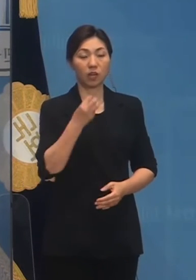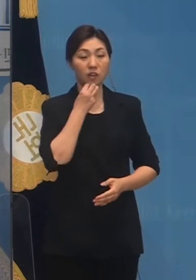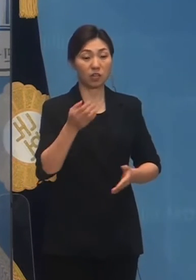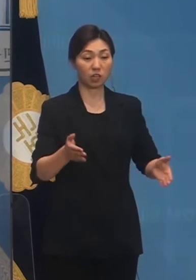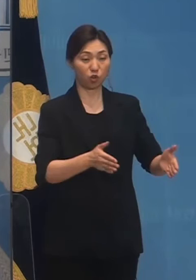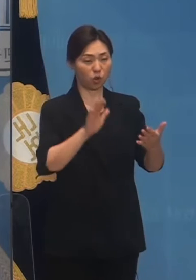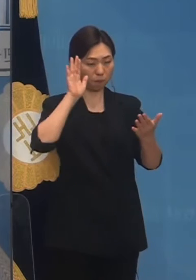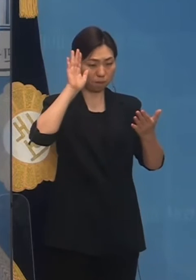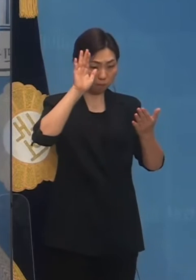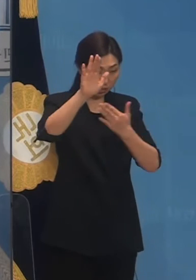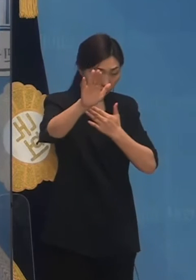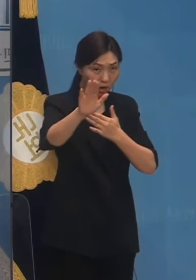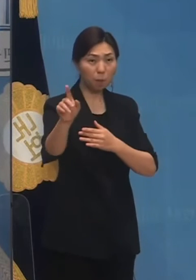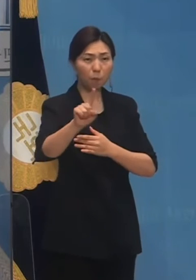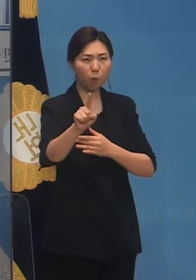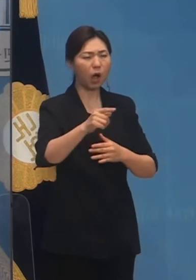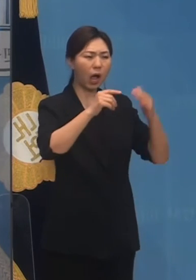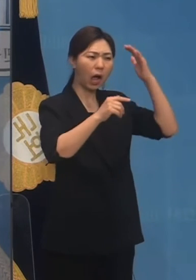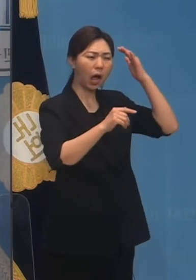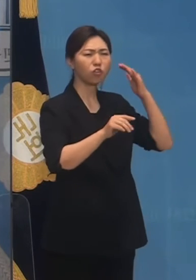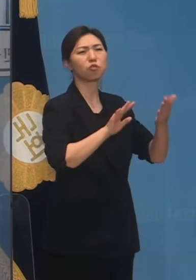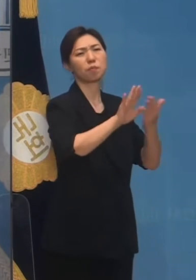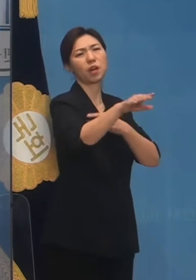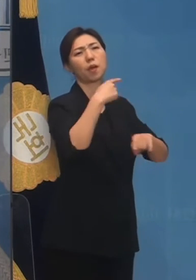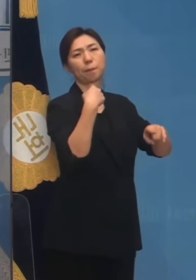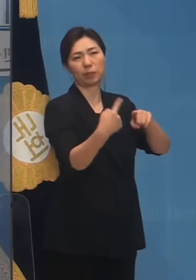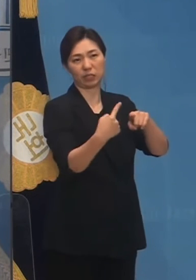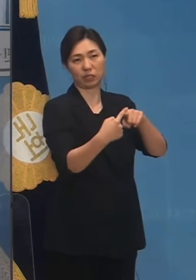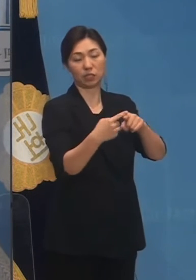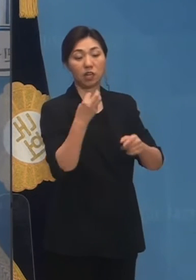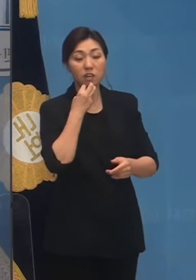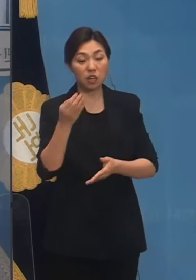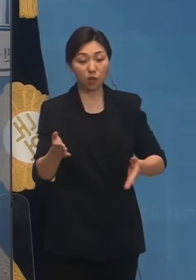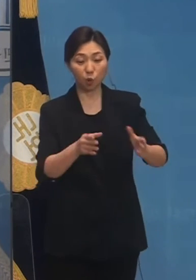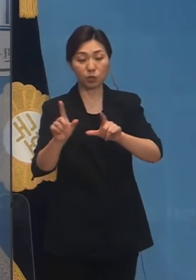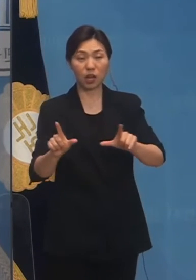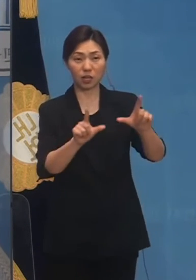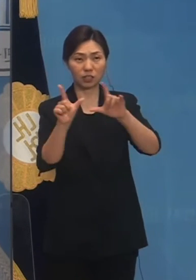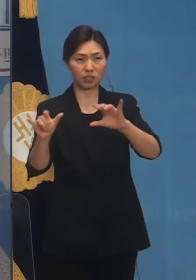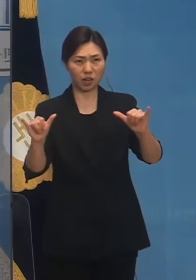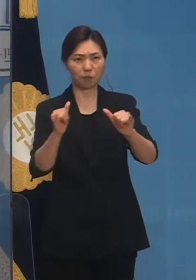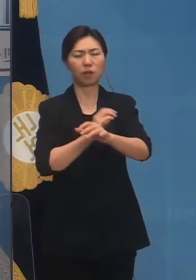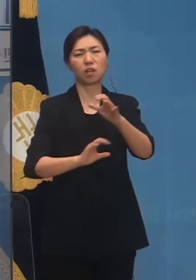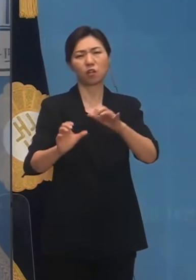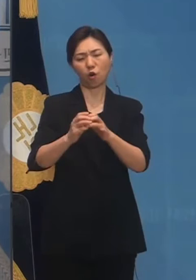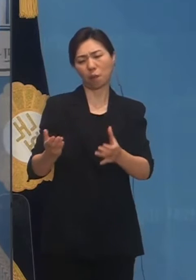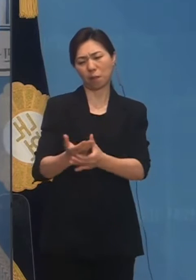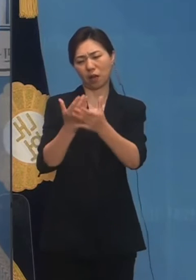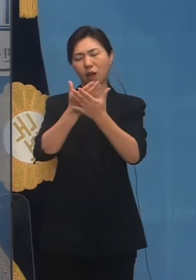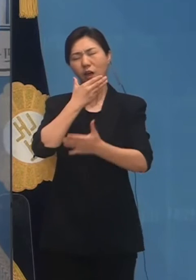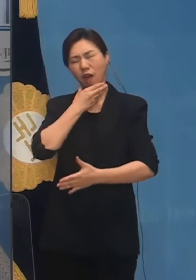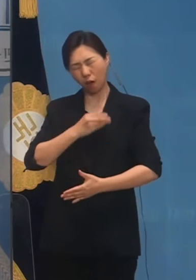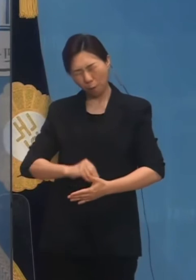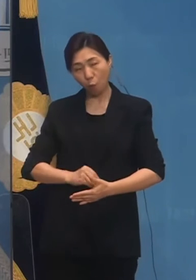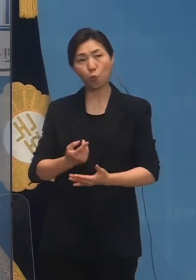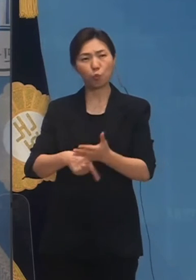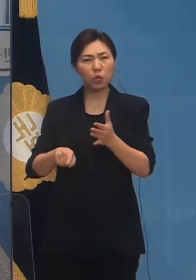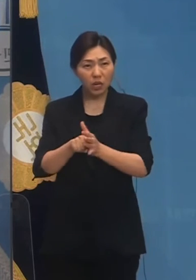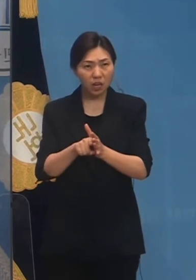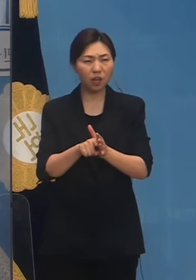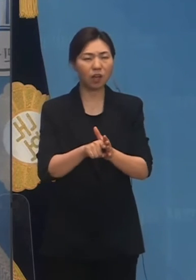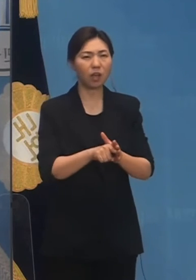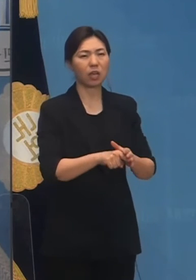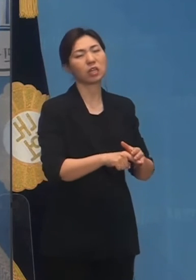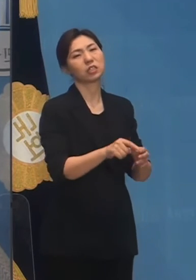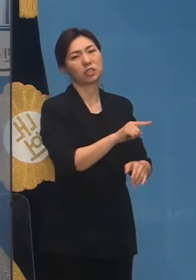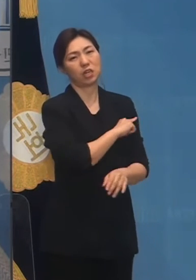경기도의 미래가 대한민국의 미래입니다. 경기도민의 더 나은 삶을 위해 영평이 드리는 약속입니다. 첫째,